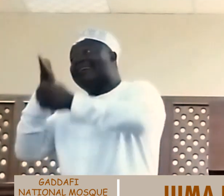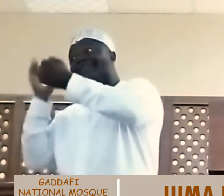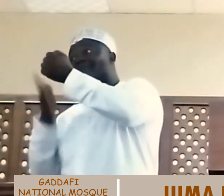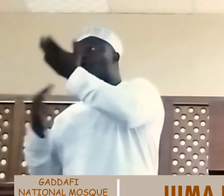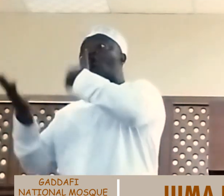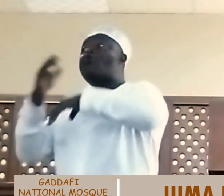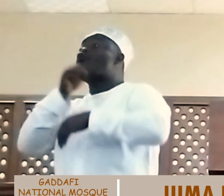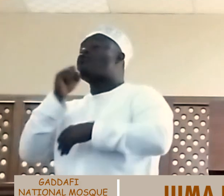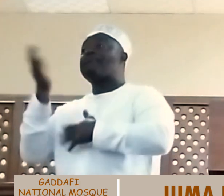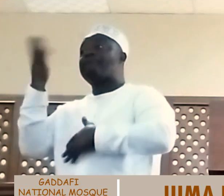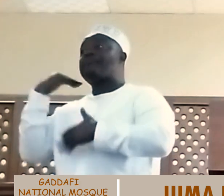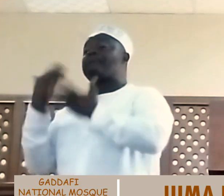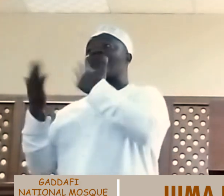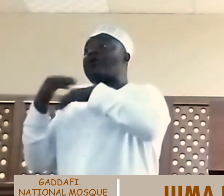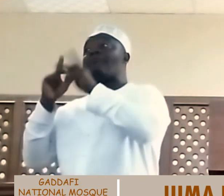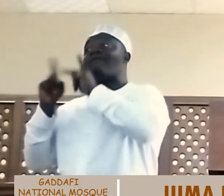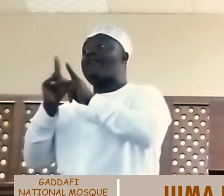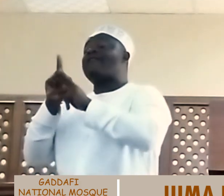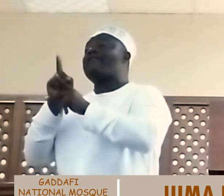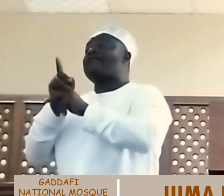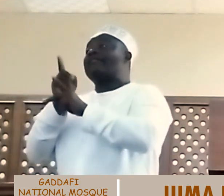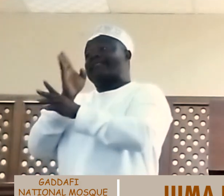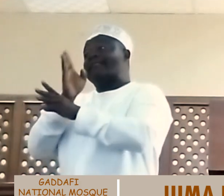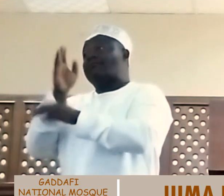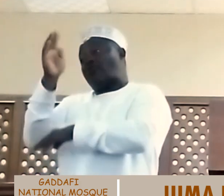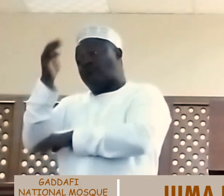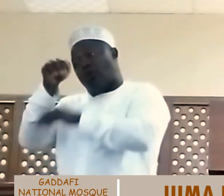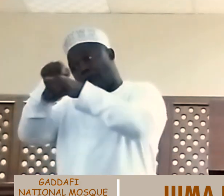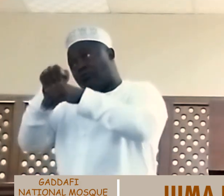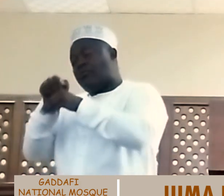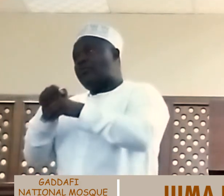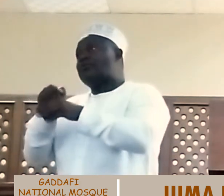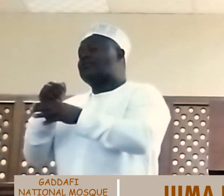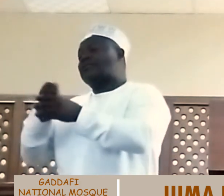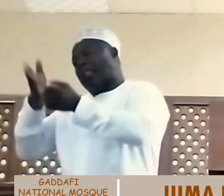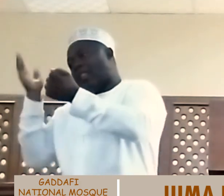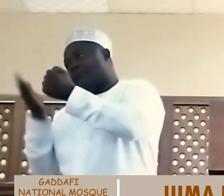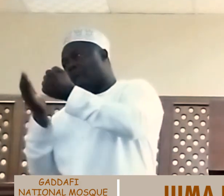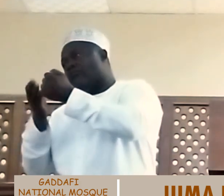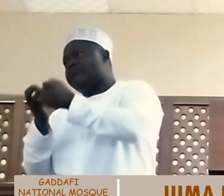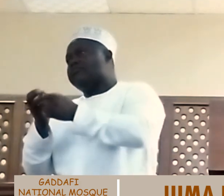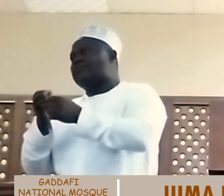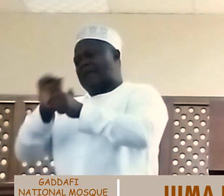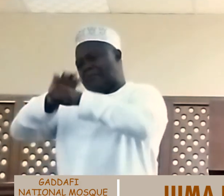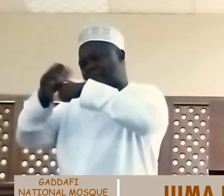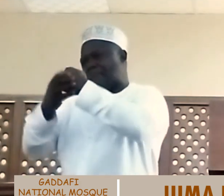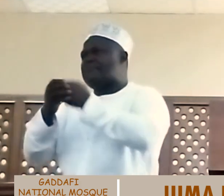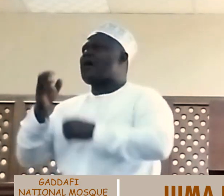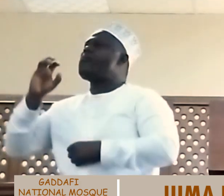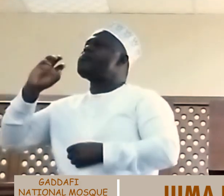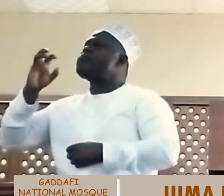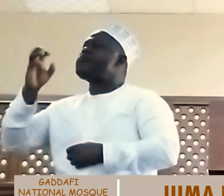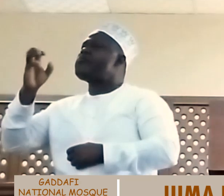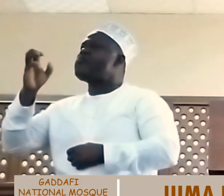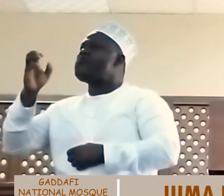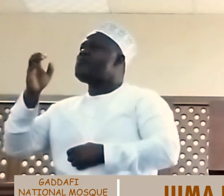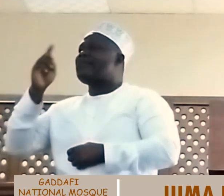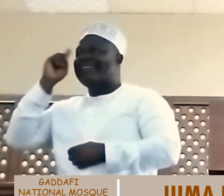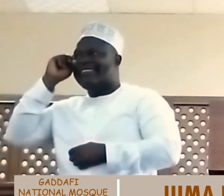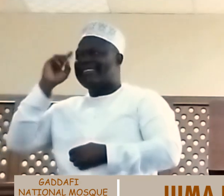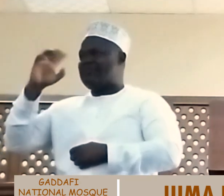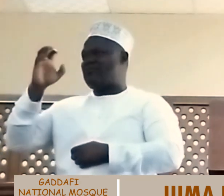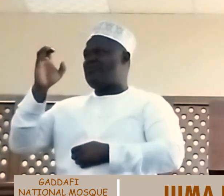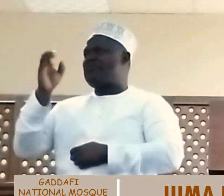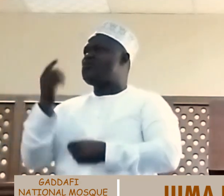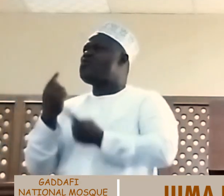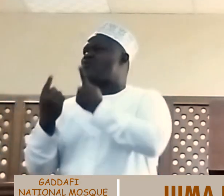baffe gye baasimba nga sadaka tuljaaliya zaabwe, nga bagitema ne bookyamu amanda. Tuli ku mulembe nga tutema